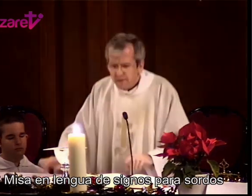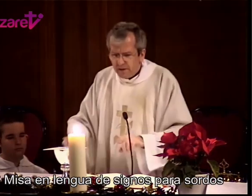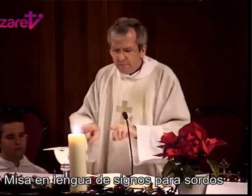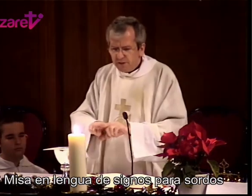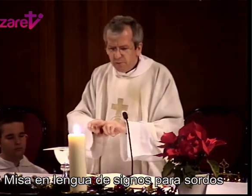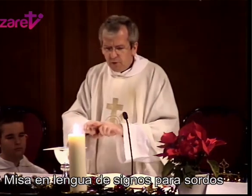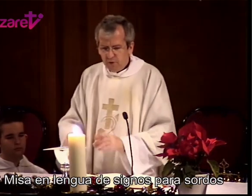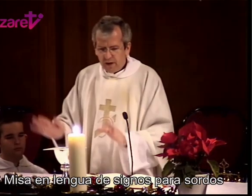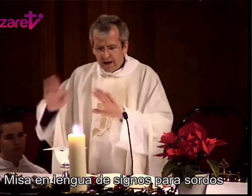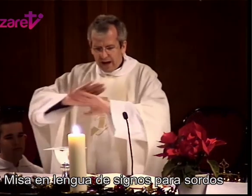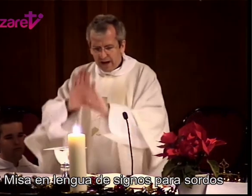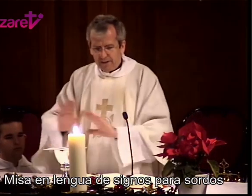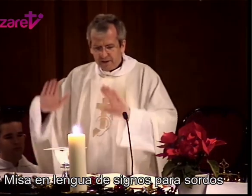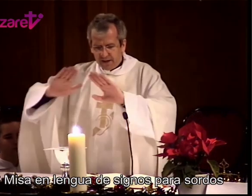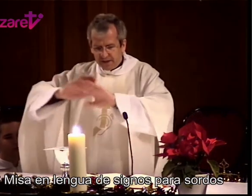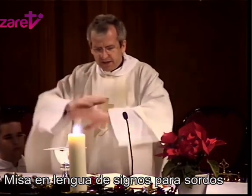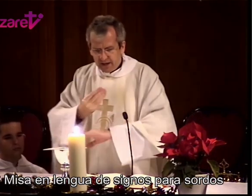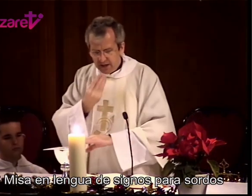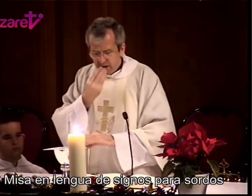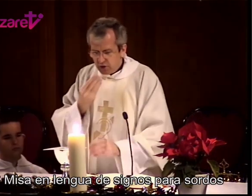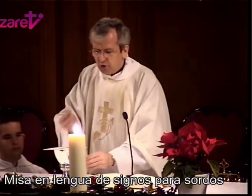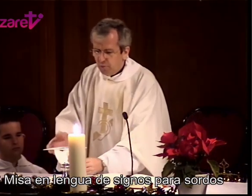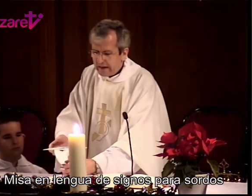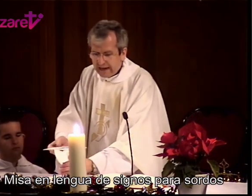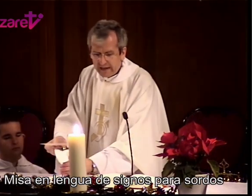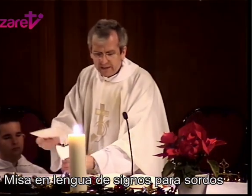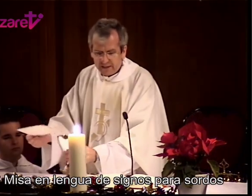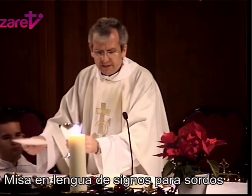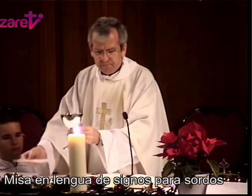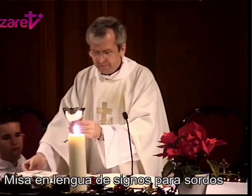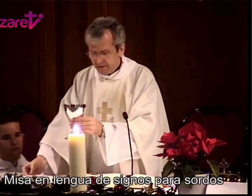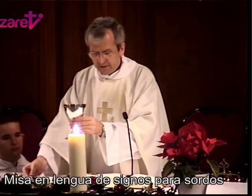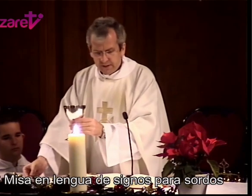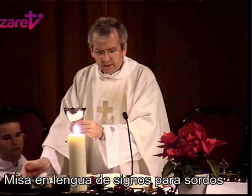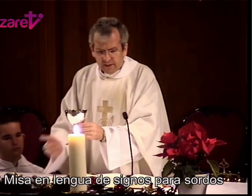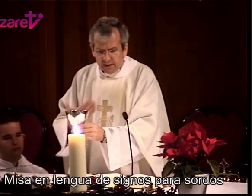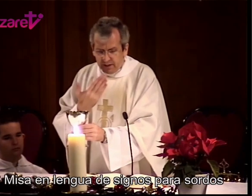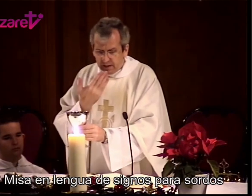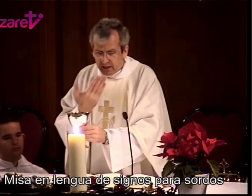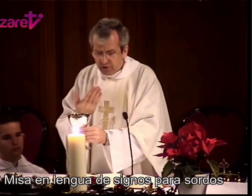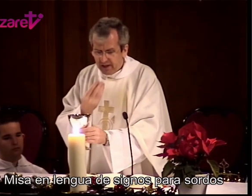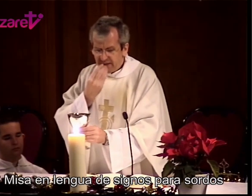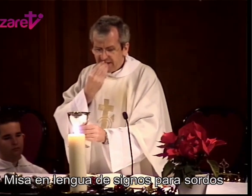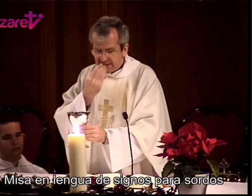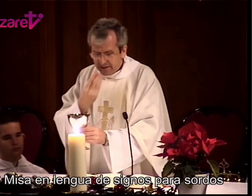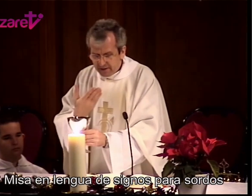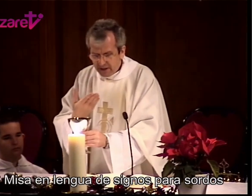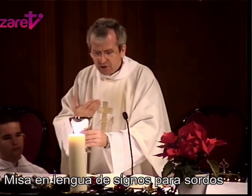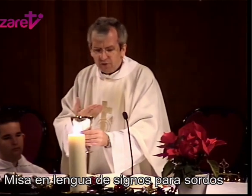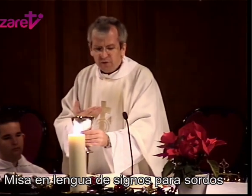Del mismo modo, acabada la cena, tomó el cáliz y, dando gracias, te bendijo y